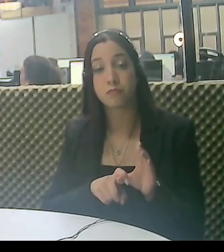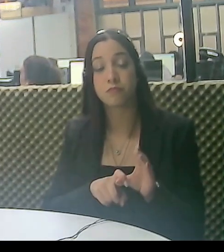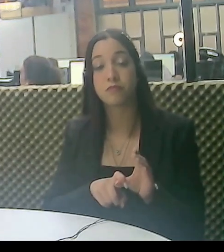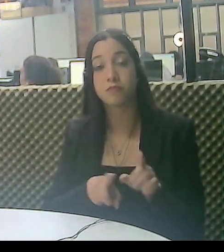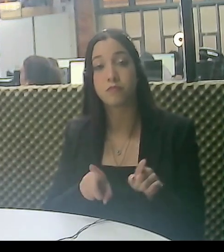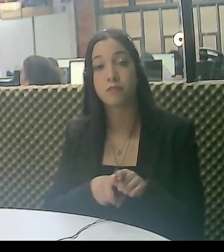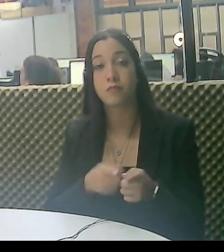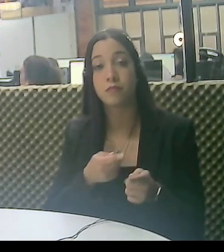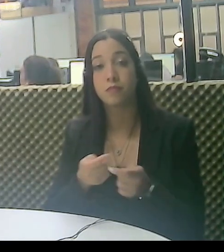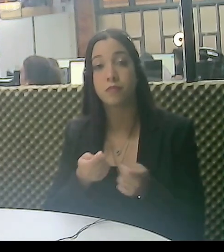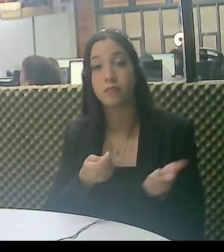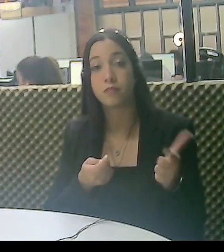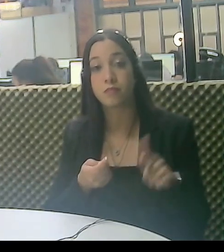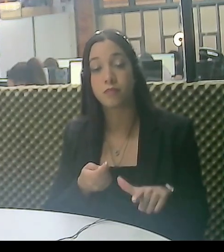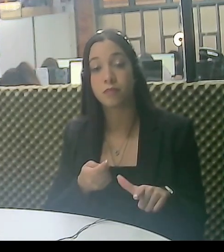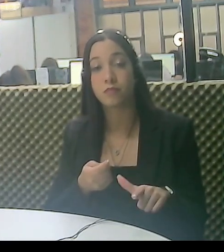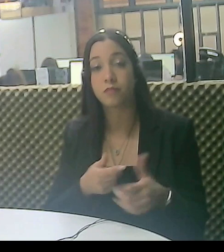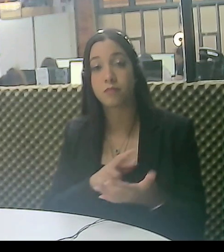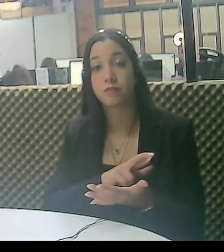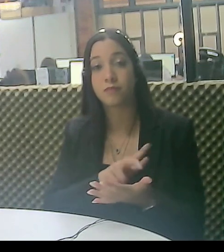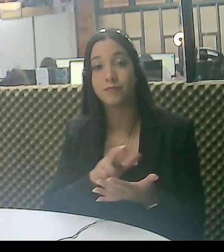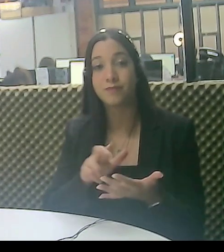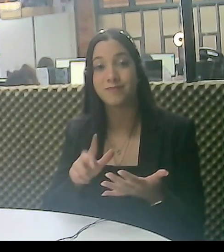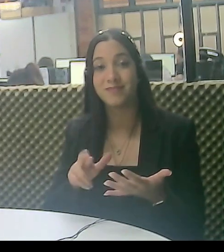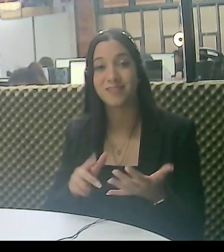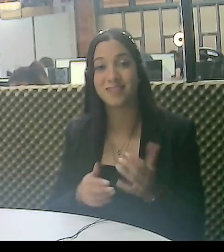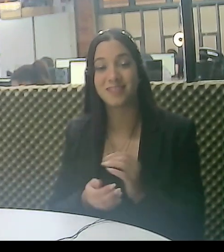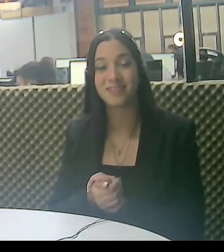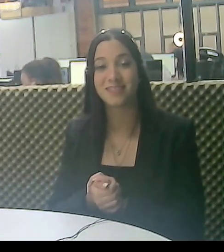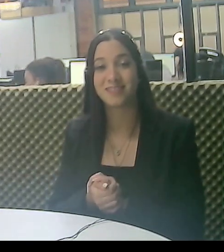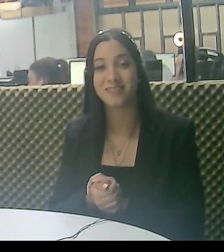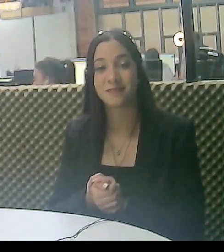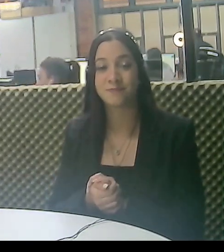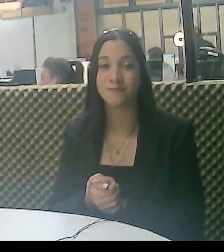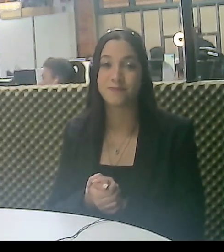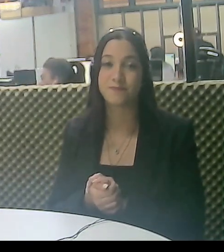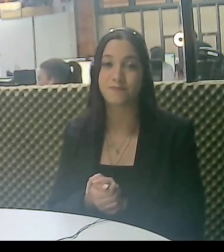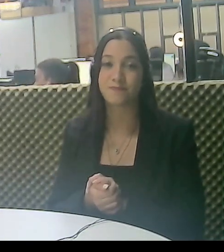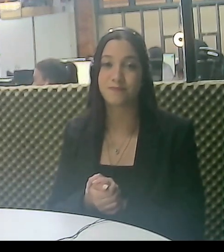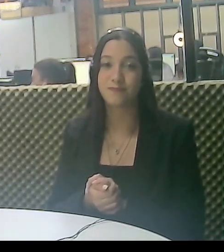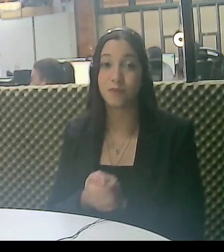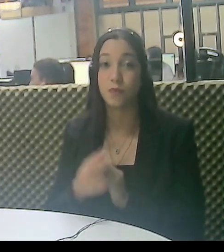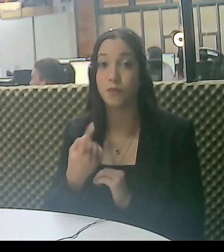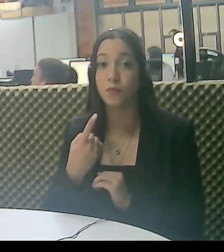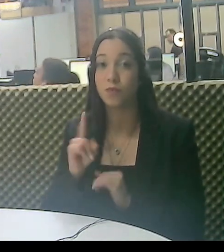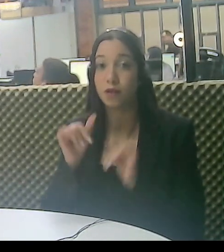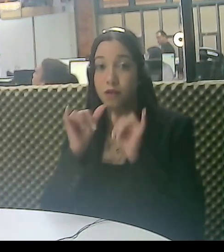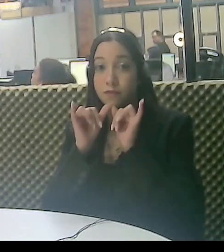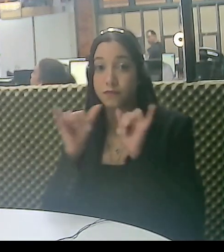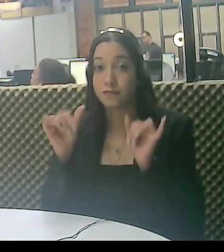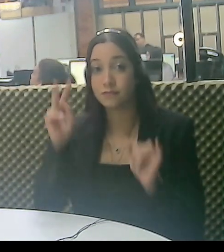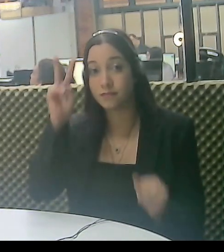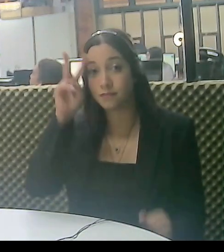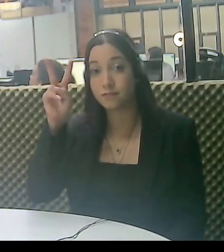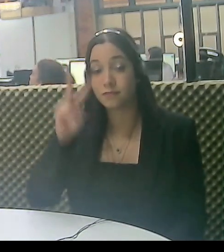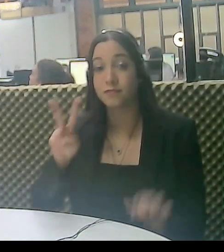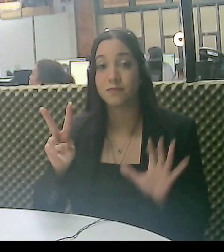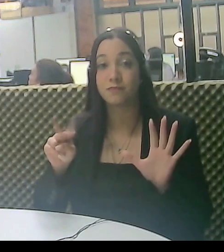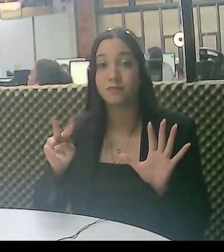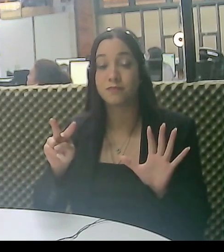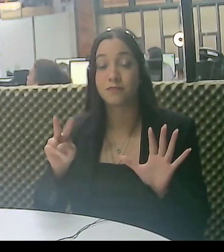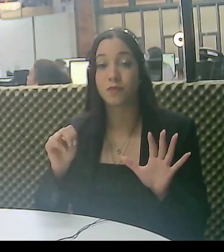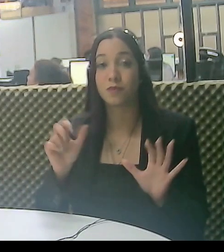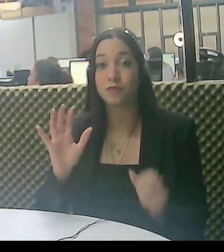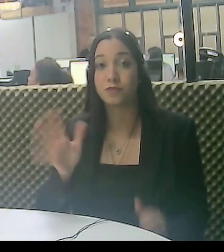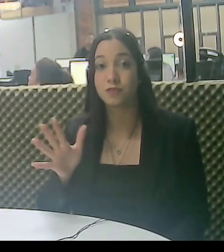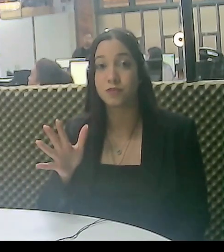e renegociação de dívidas, entre outros serviços. E um último lembrete, fim de semana está chegando